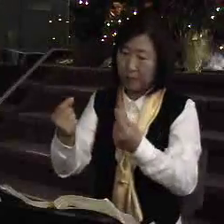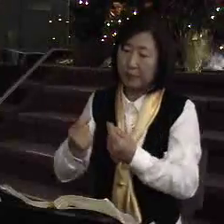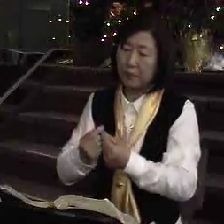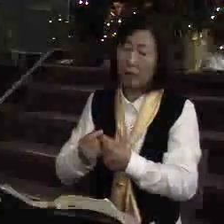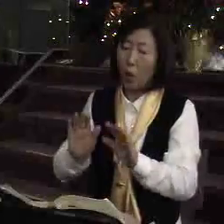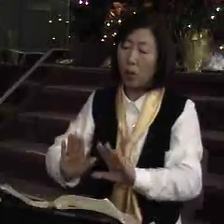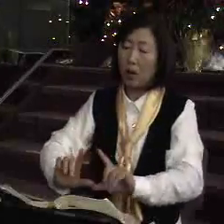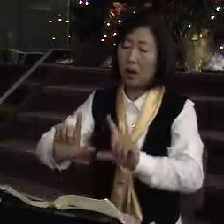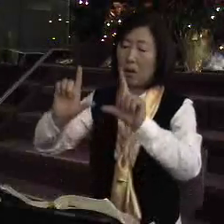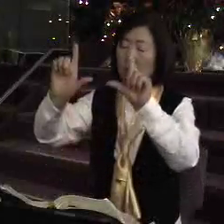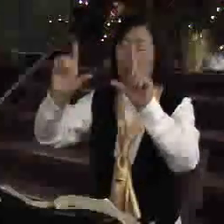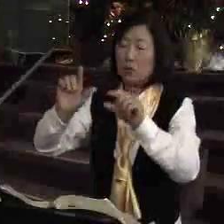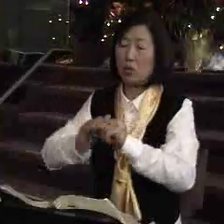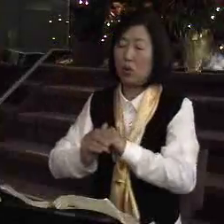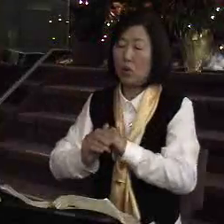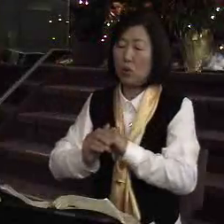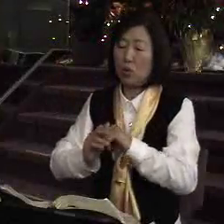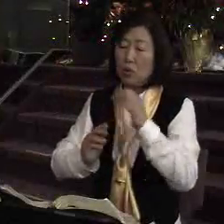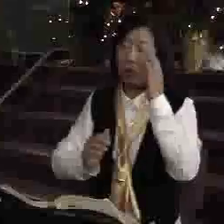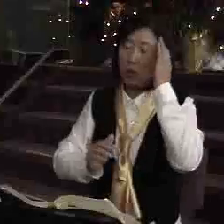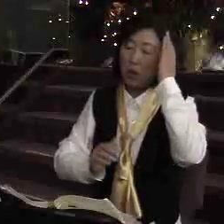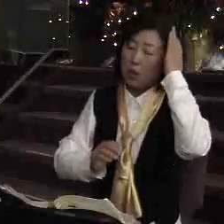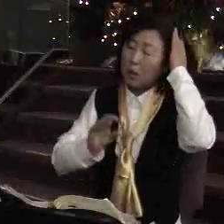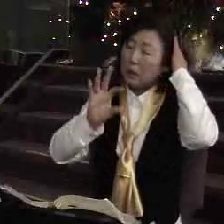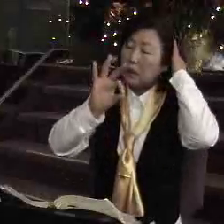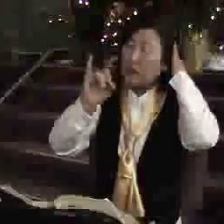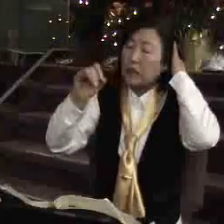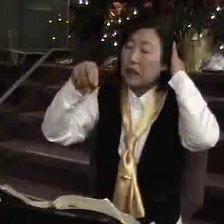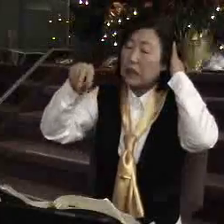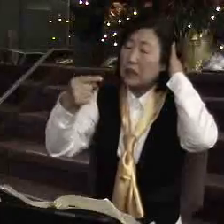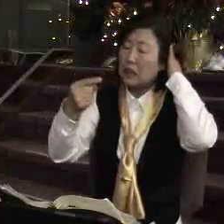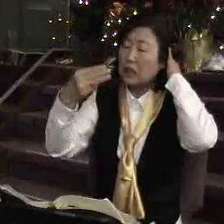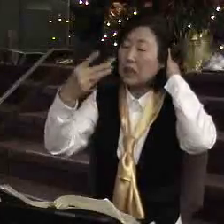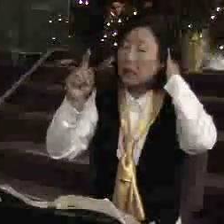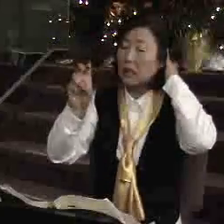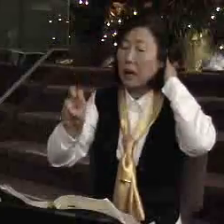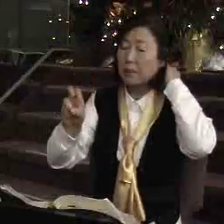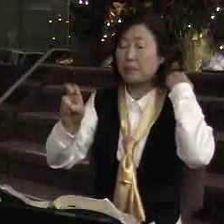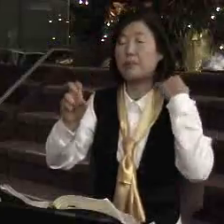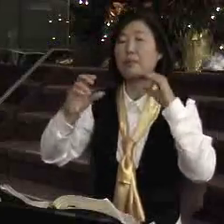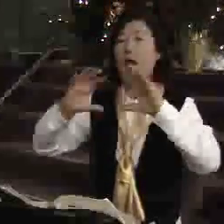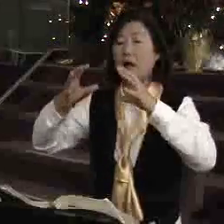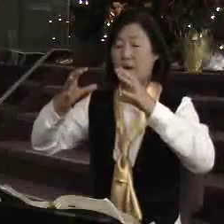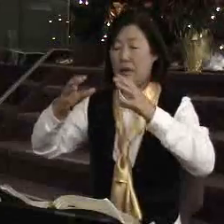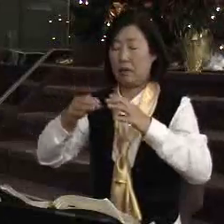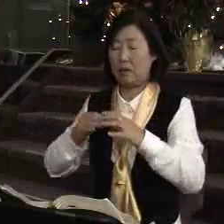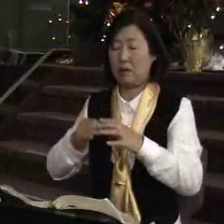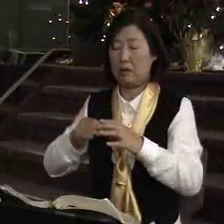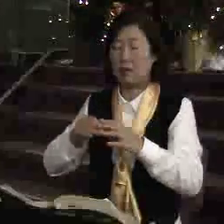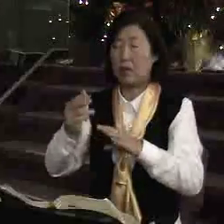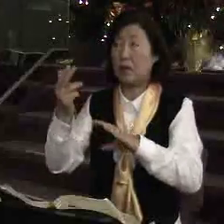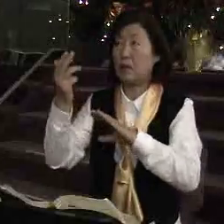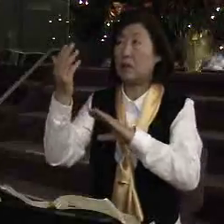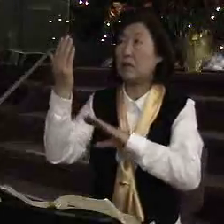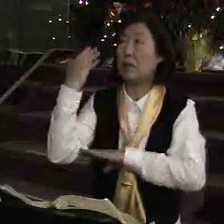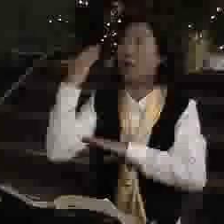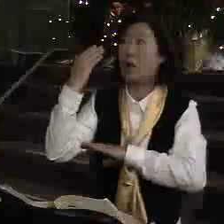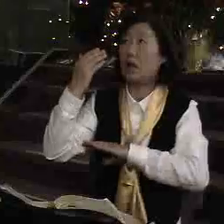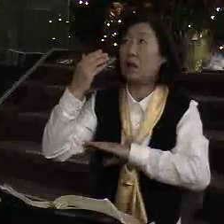마찬가지죠. 여러분 오늘날 이슬람 그 나라나 이슬람 국가나 또 지난달에